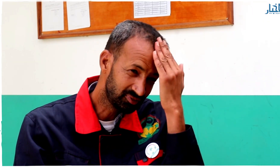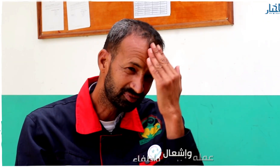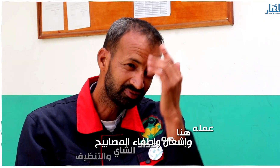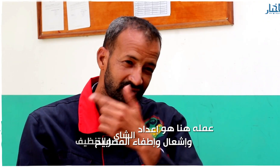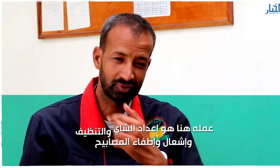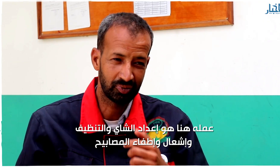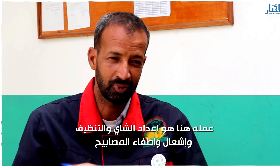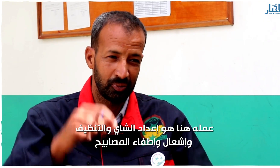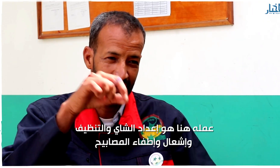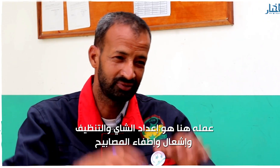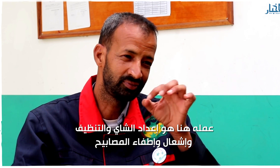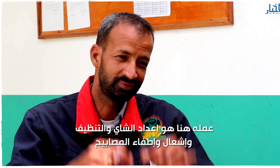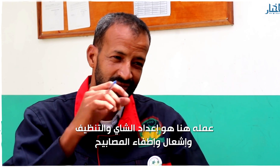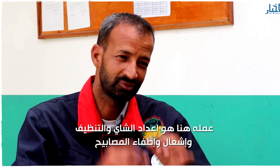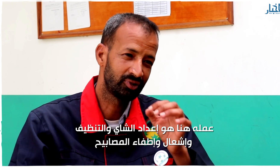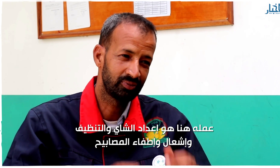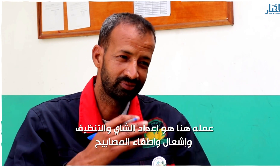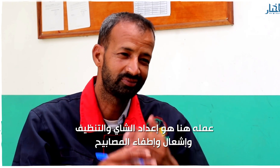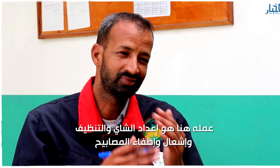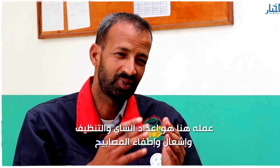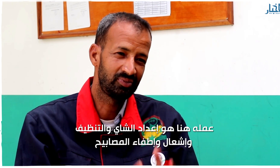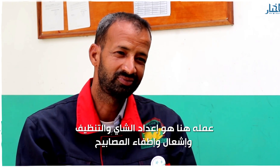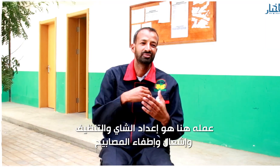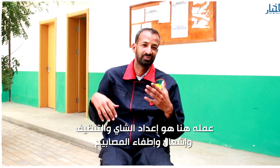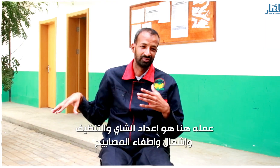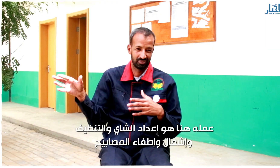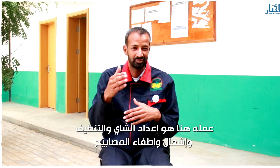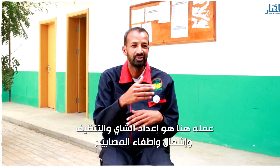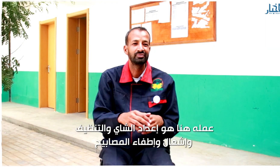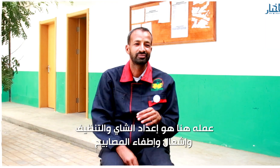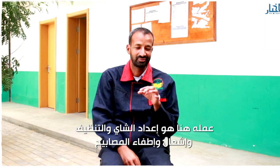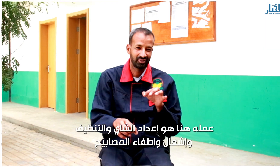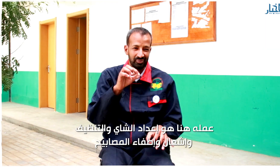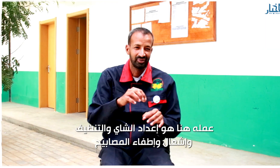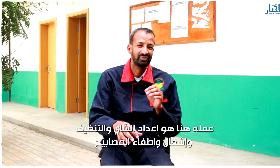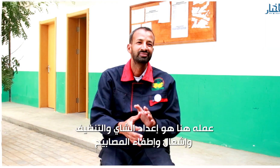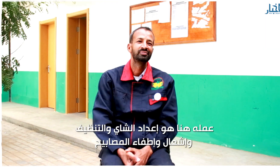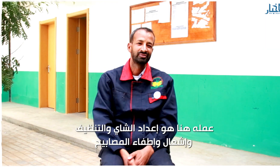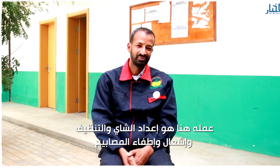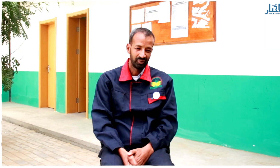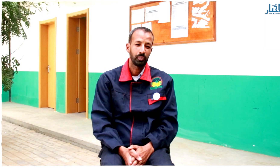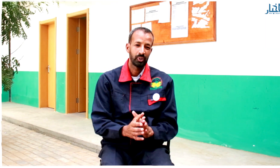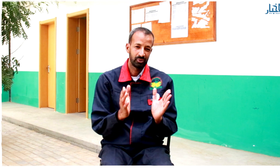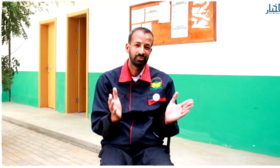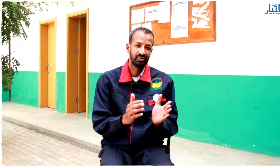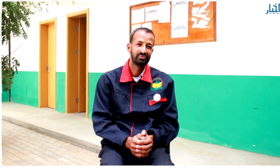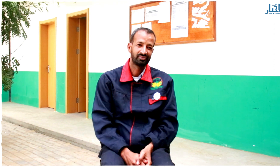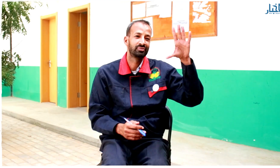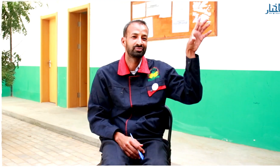شفت هو قال عنكم هو شغل هون اللي اتاي وبالي ويقدام فودات وتشوف هاي كان هم ما شاء الله هو اللي ساري بعدي خالق مول